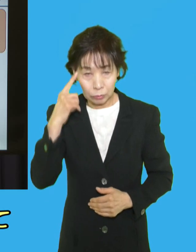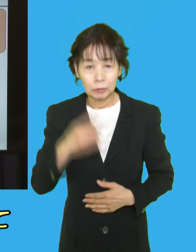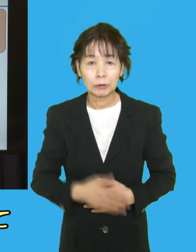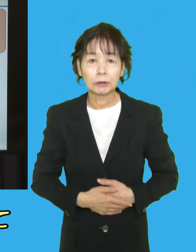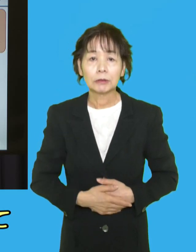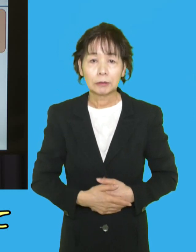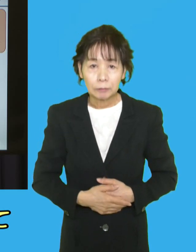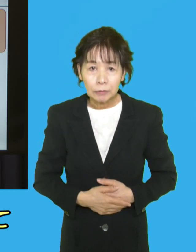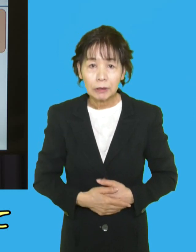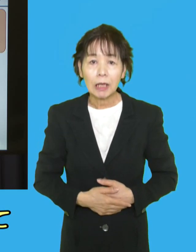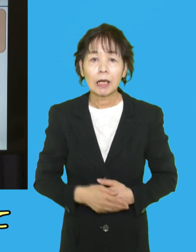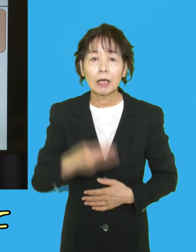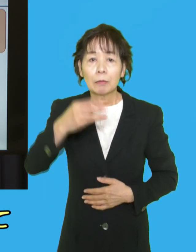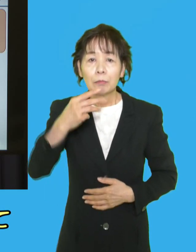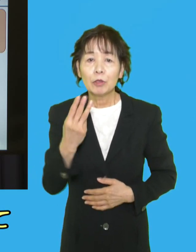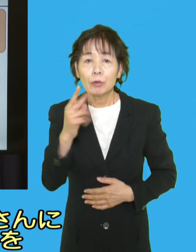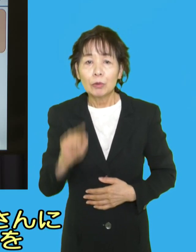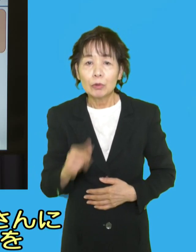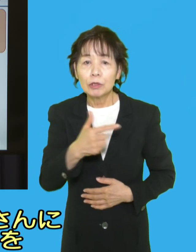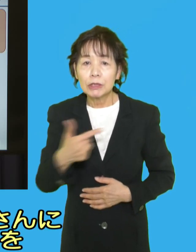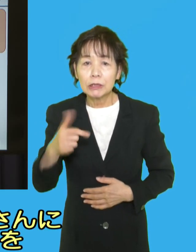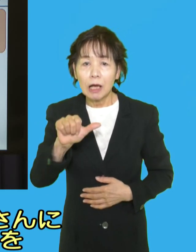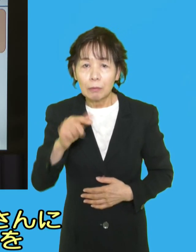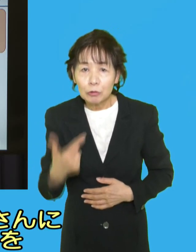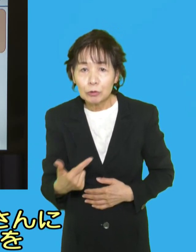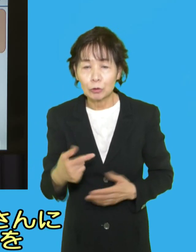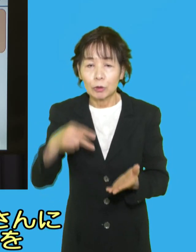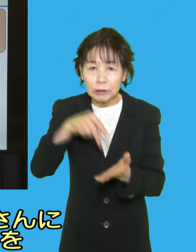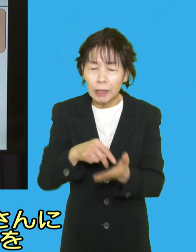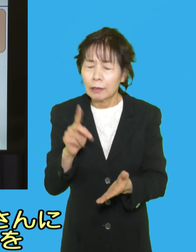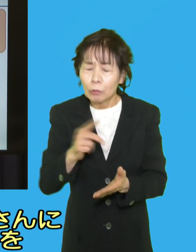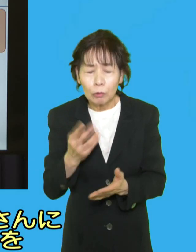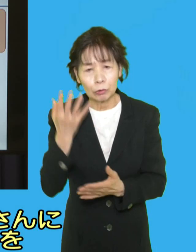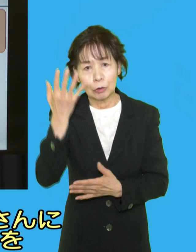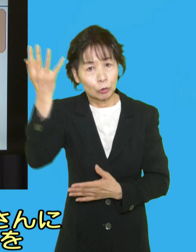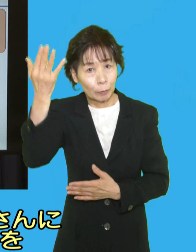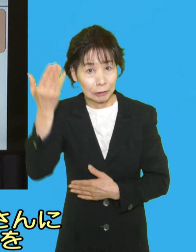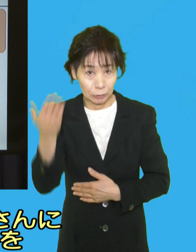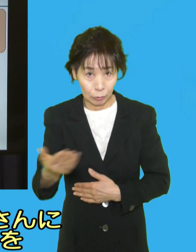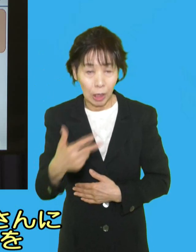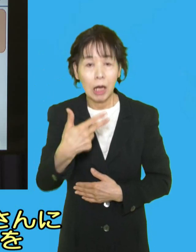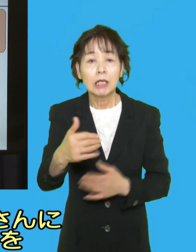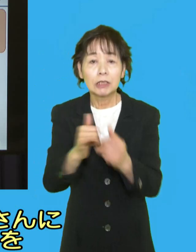そのミュージアムとしてどういう機能が望ましくてですね、市民の皆さんに